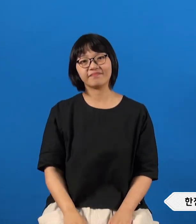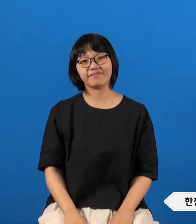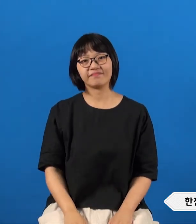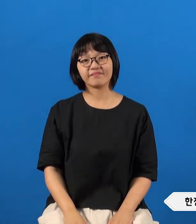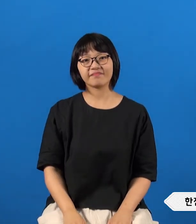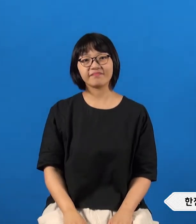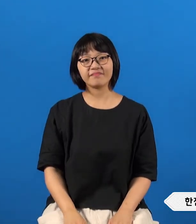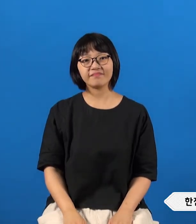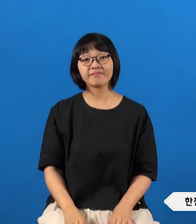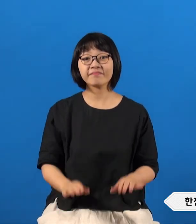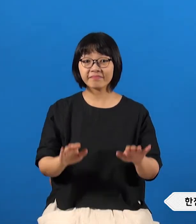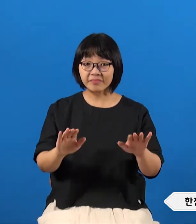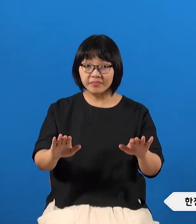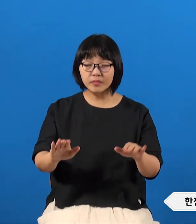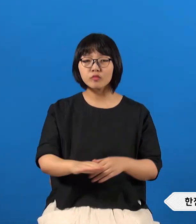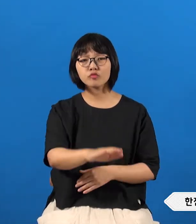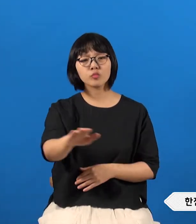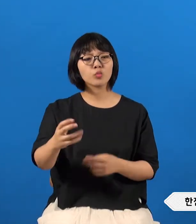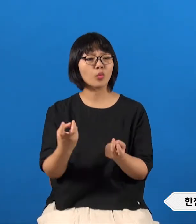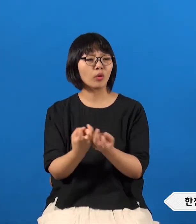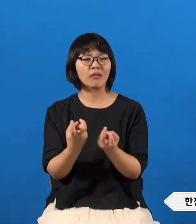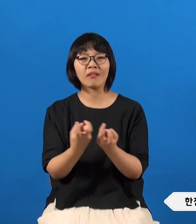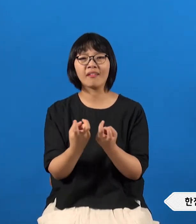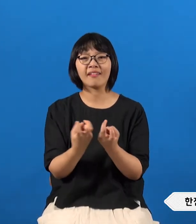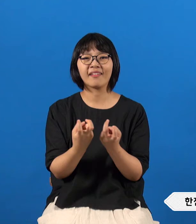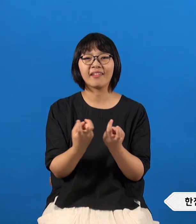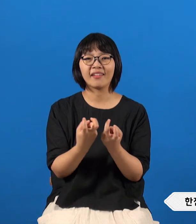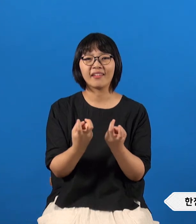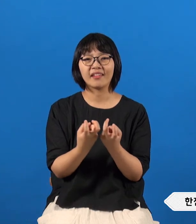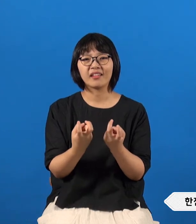없습니다. 그러면 어떻게 해야 됩니까?